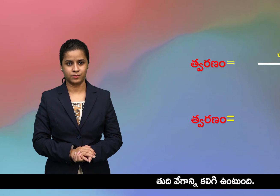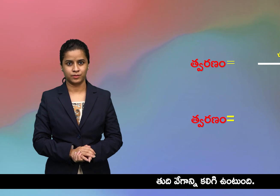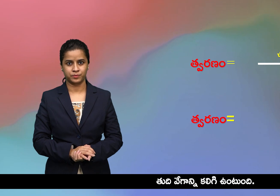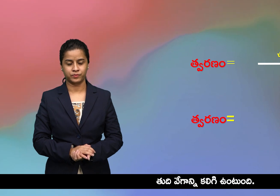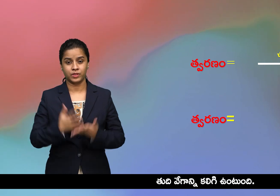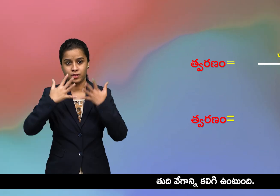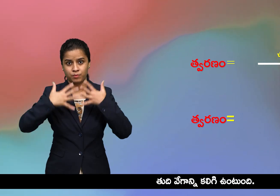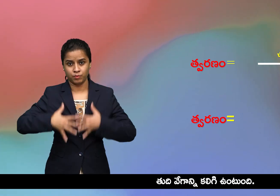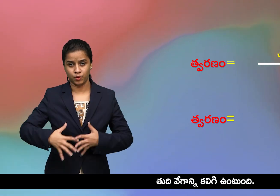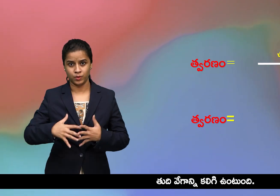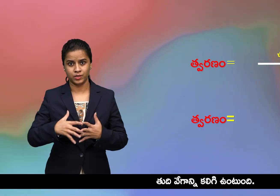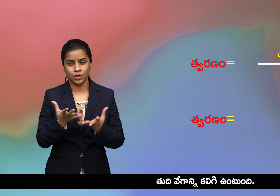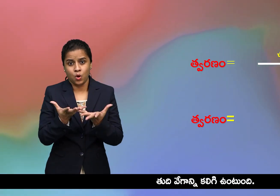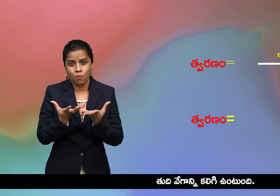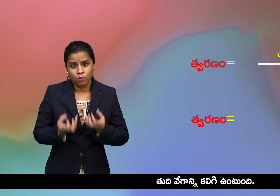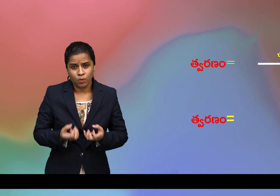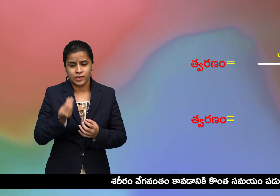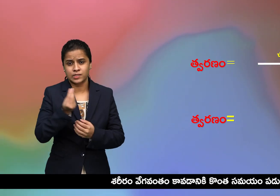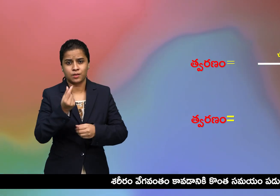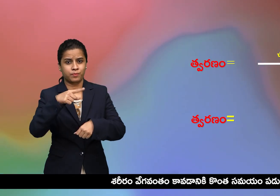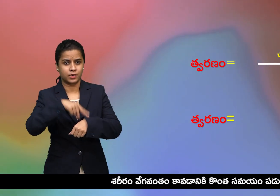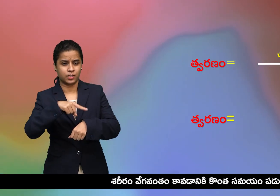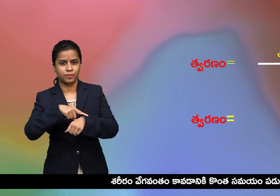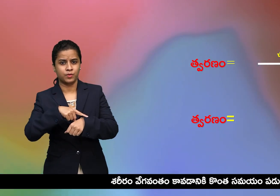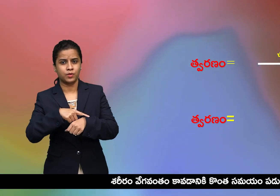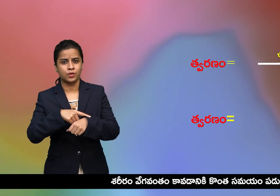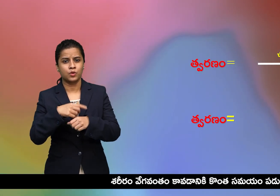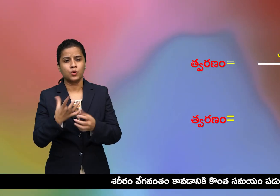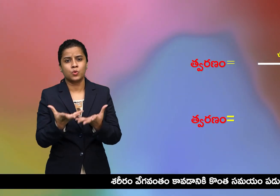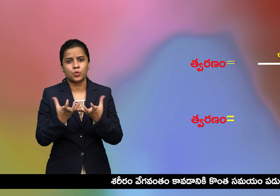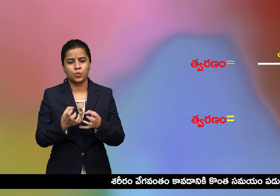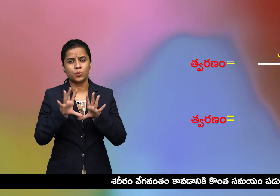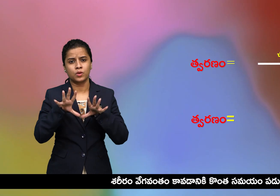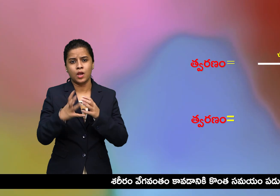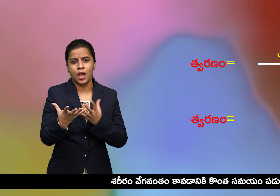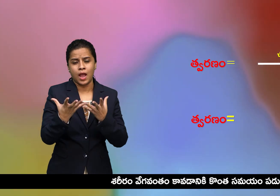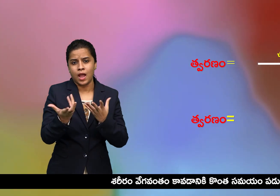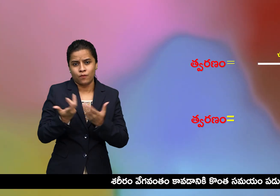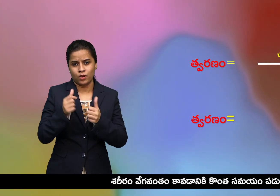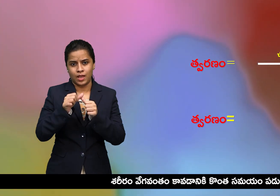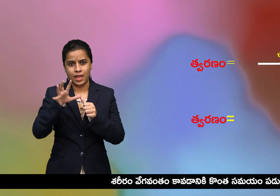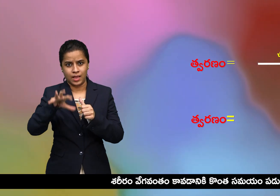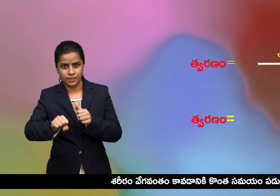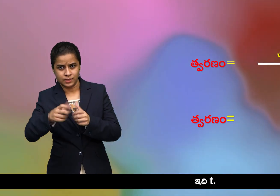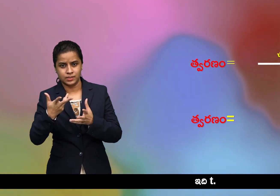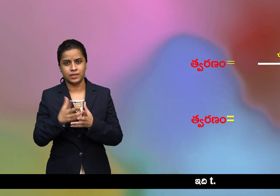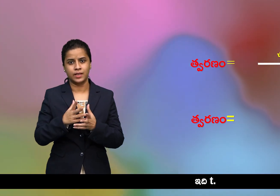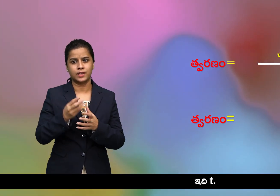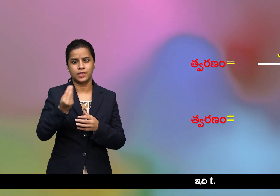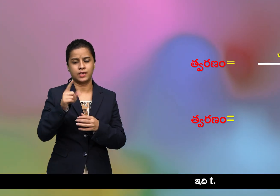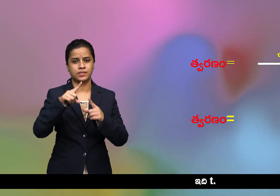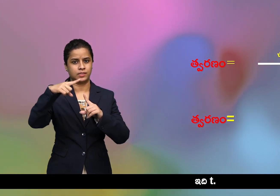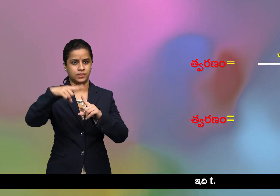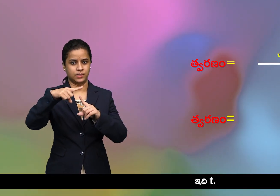తుది వేగాన్ని కలిగి ఉంటుంది. శరీరం వేగవంతం కావడానికి కొంత సమయం పడుతుంది. ఇది